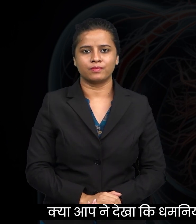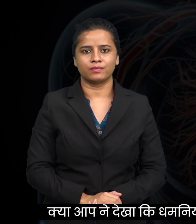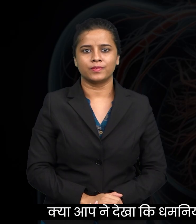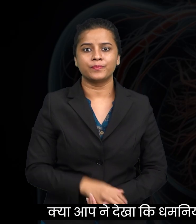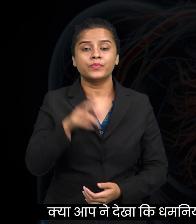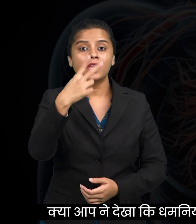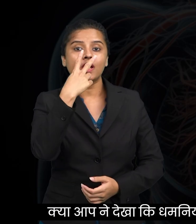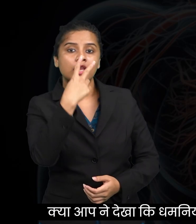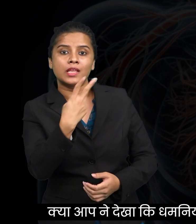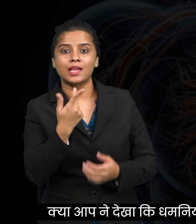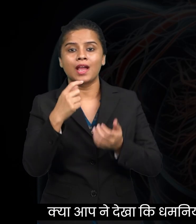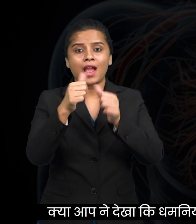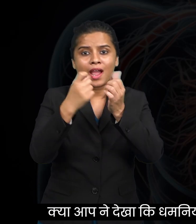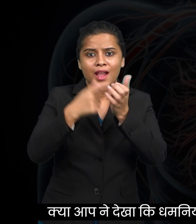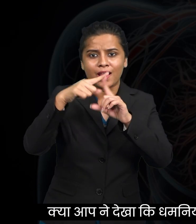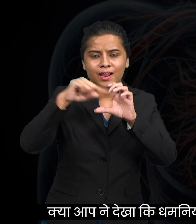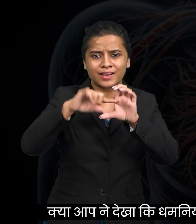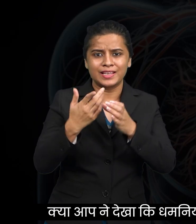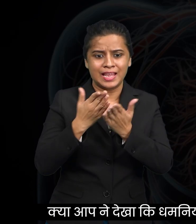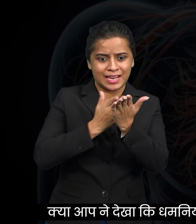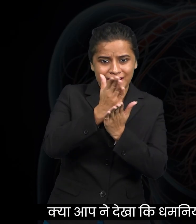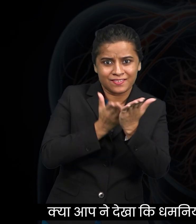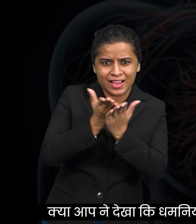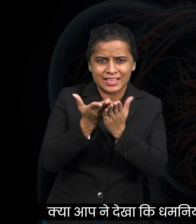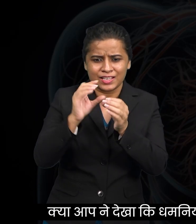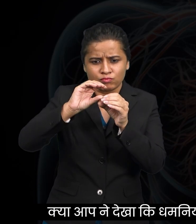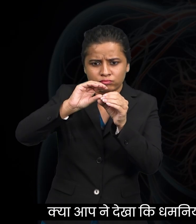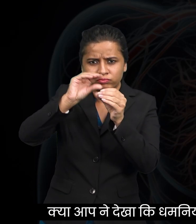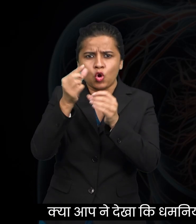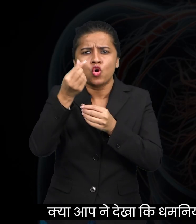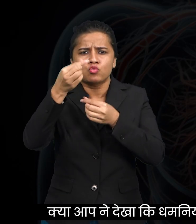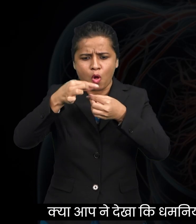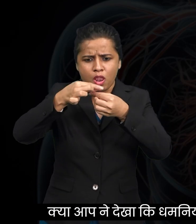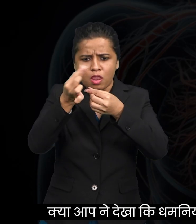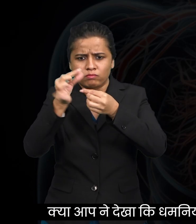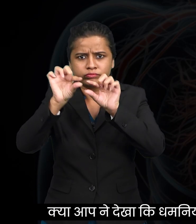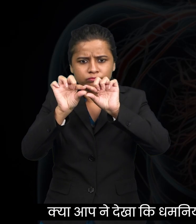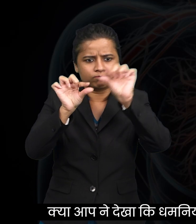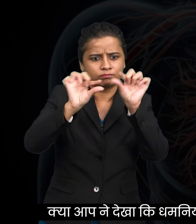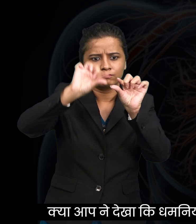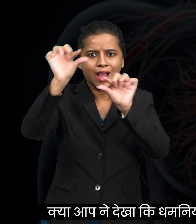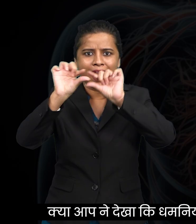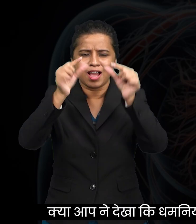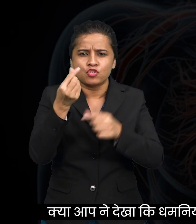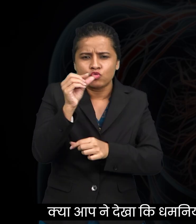क्या आपने देखा कि धमनियां छोटी वाहिकाओं में विभाजित है?